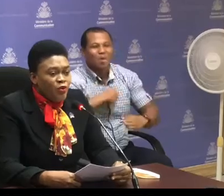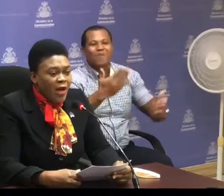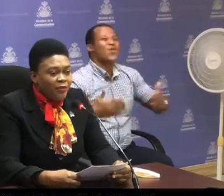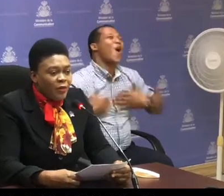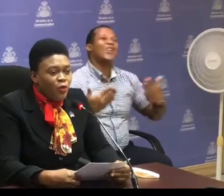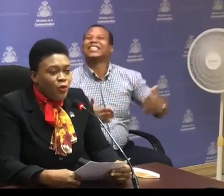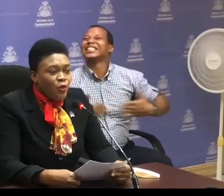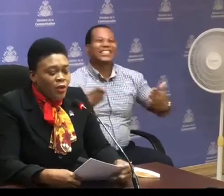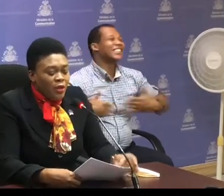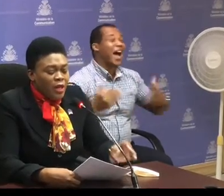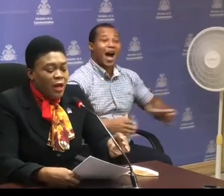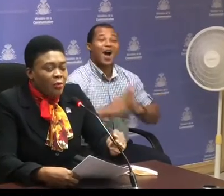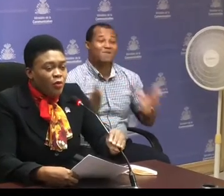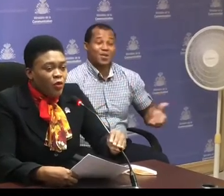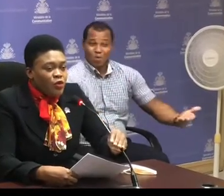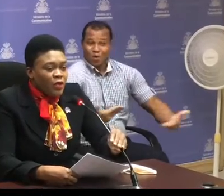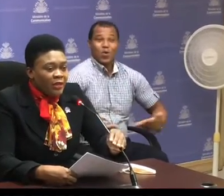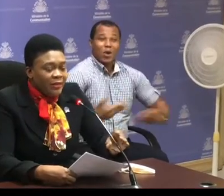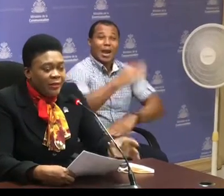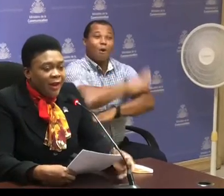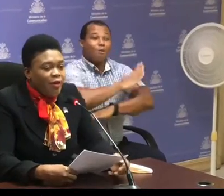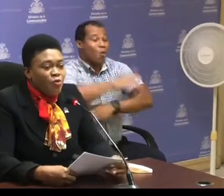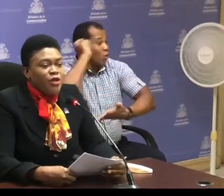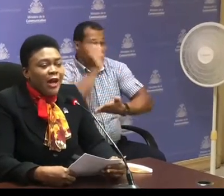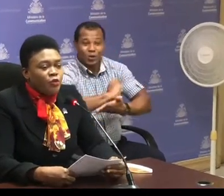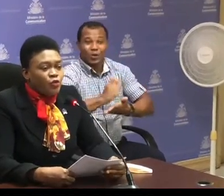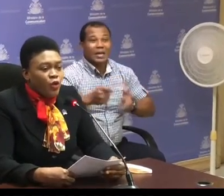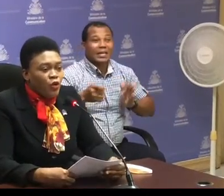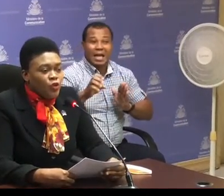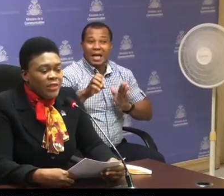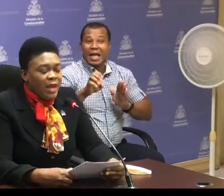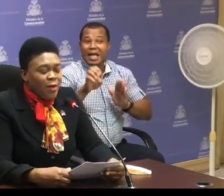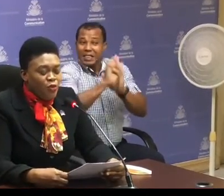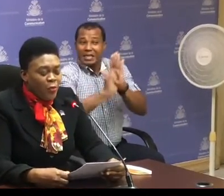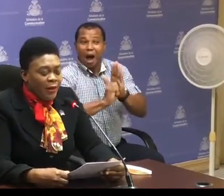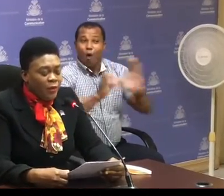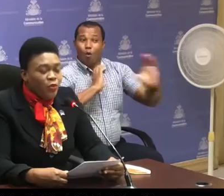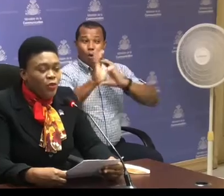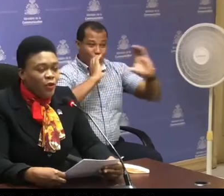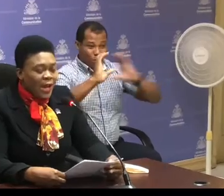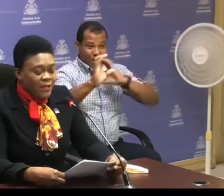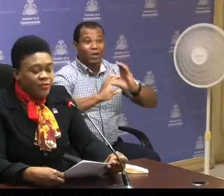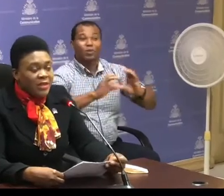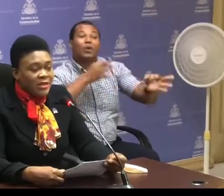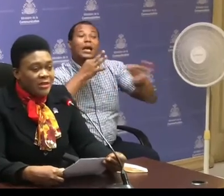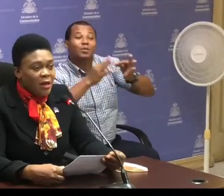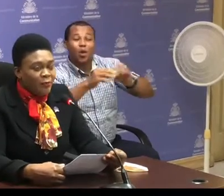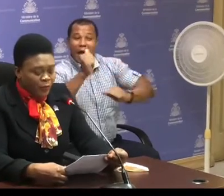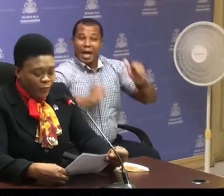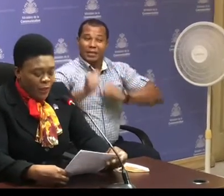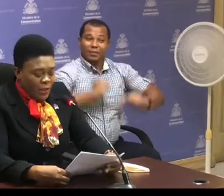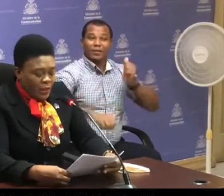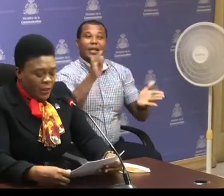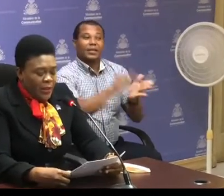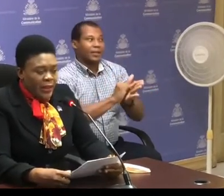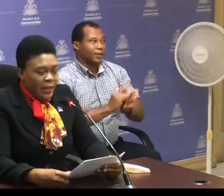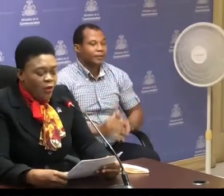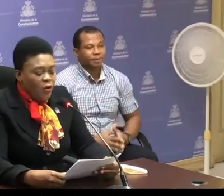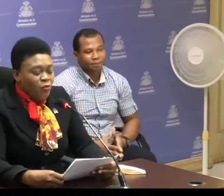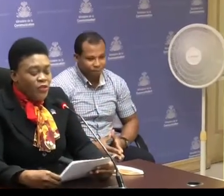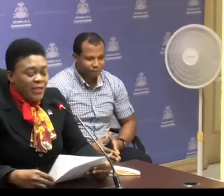pour les personnes handicapées qui a fait samedi 29 mai. Nous allons suivre tout à tout, Madame Soanette Désir et M. Pascal